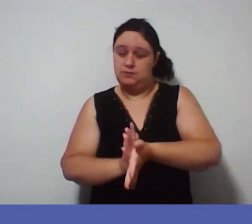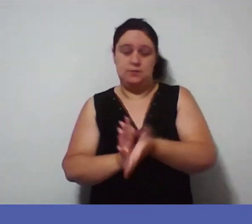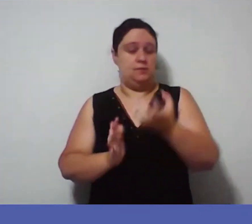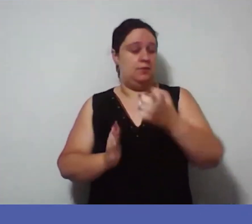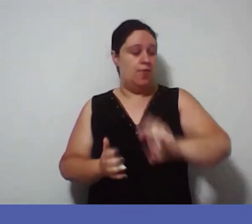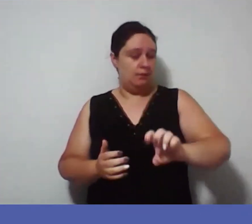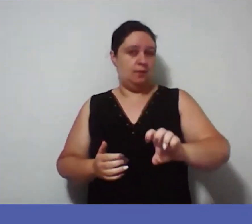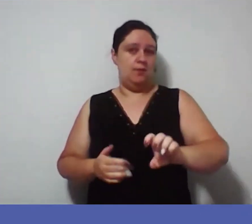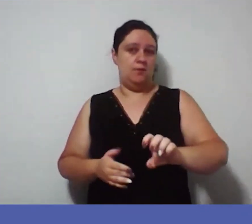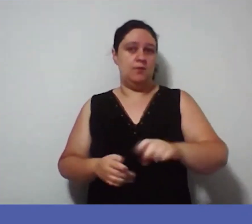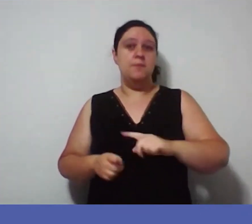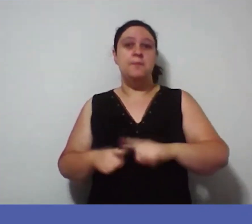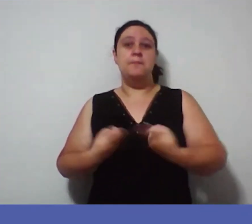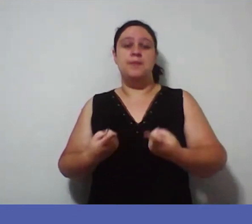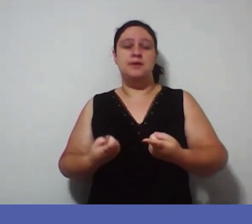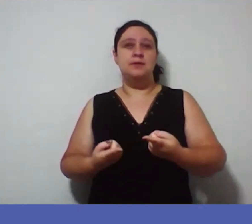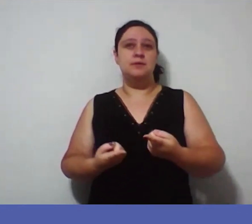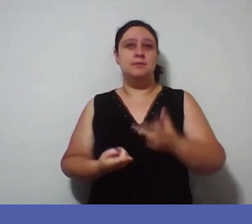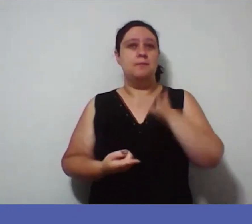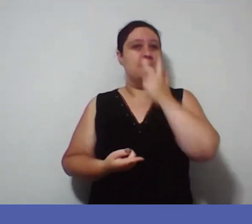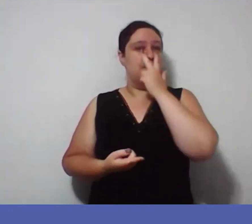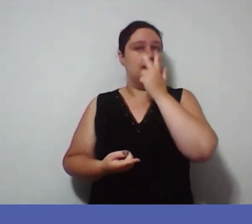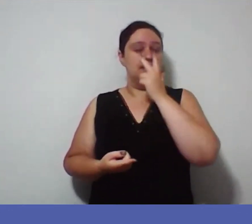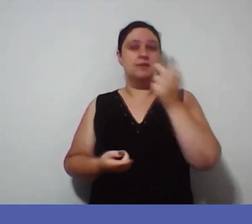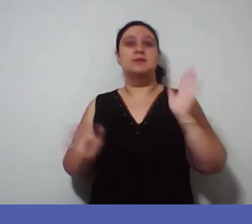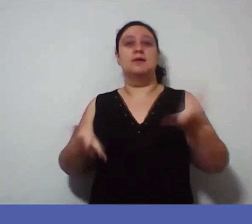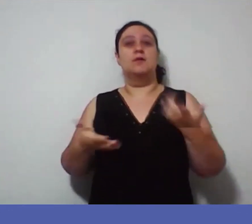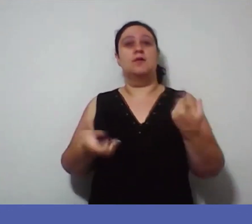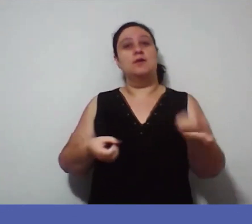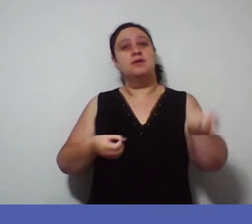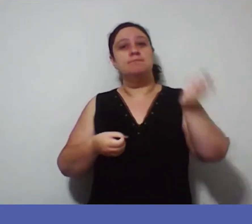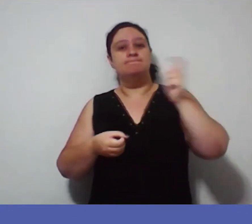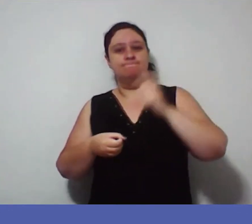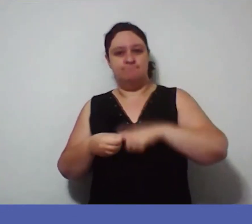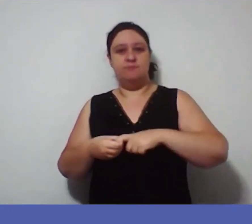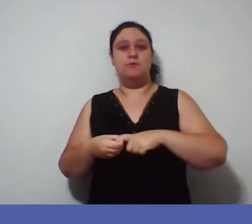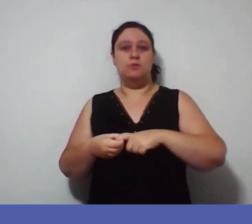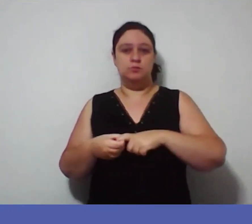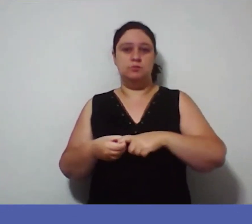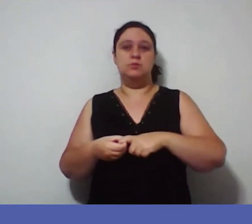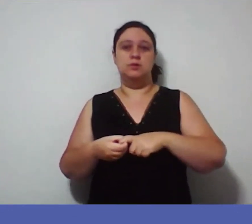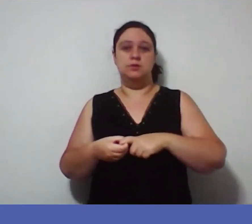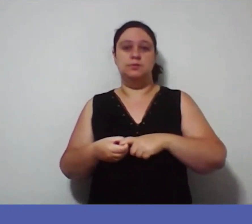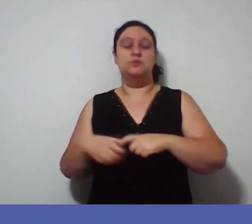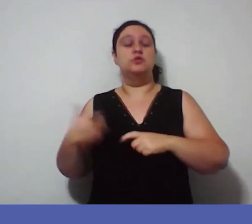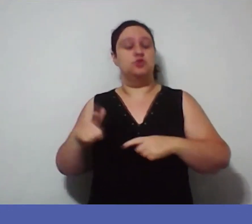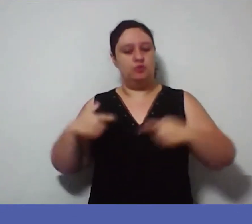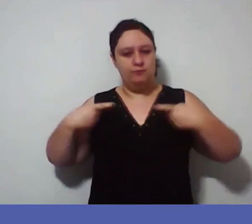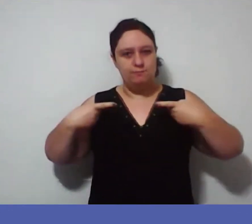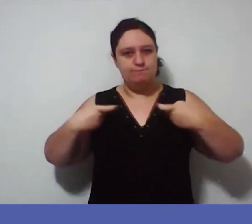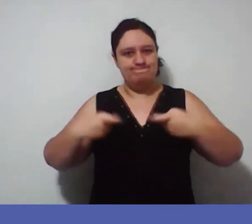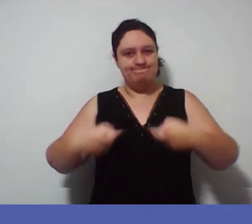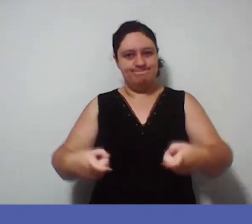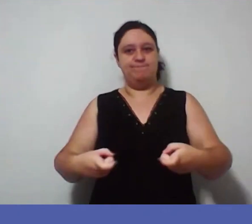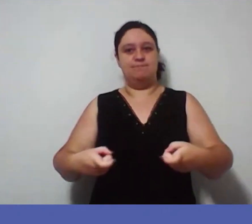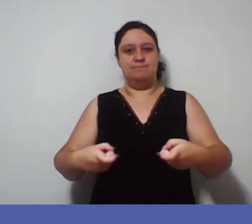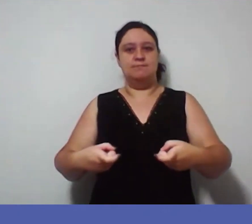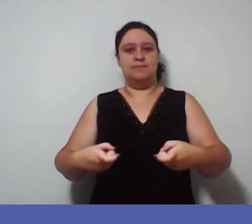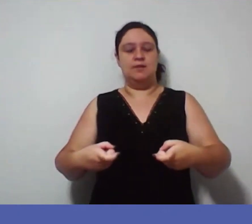Mas parece que nós voltamos novamente à era da disputa das